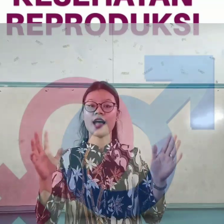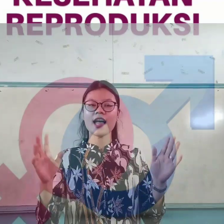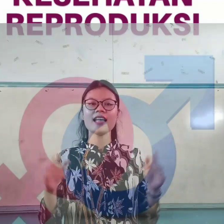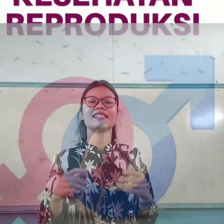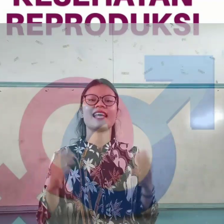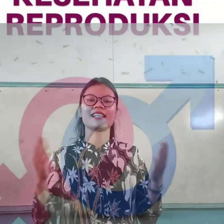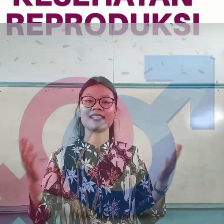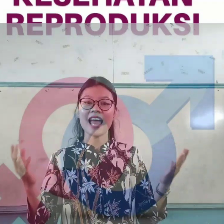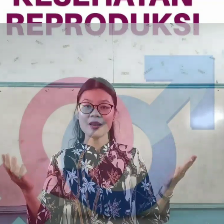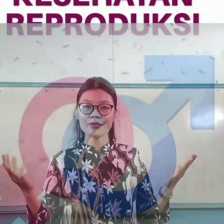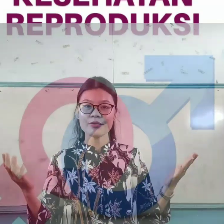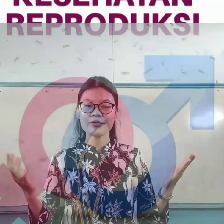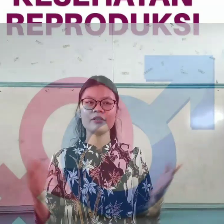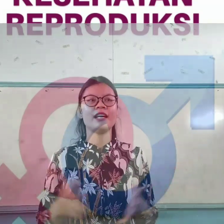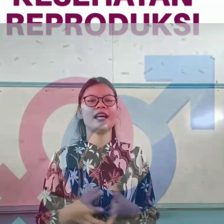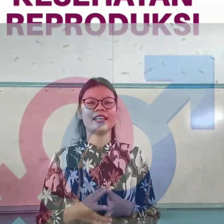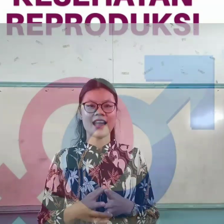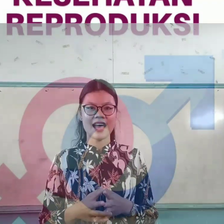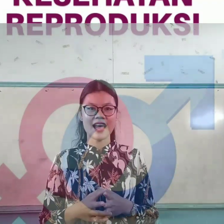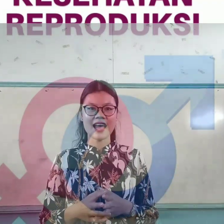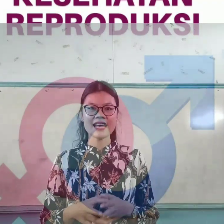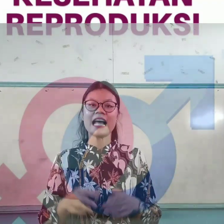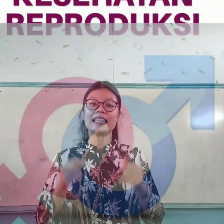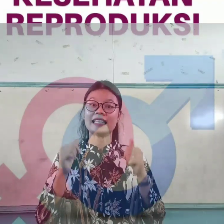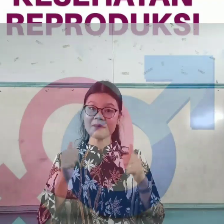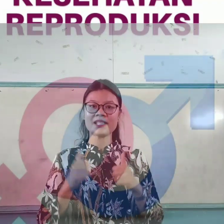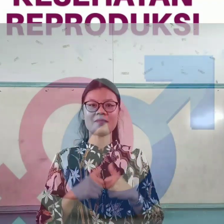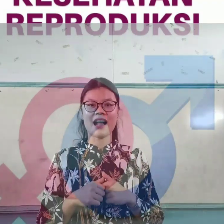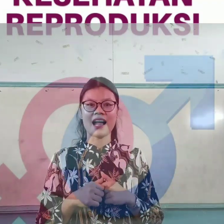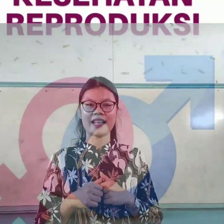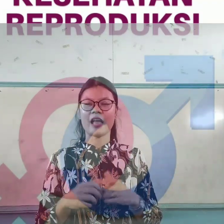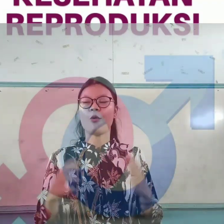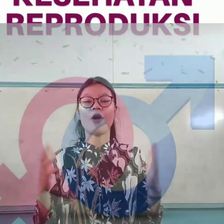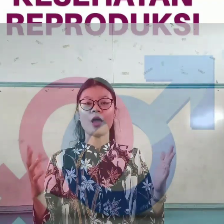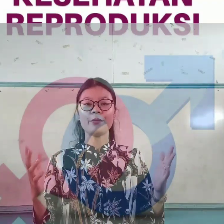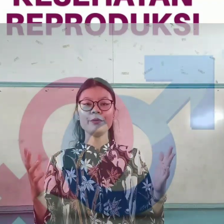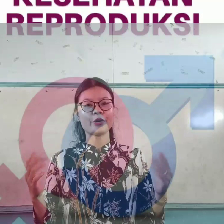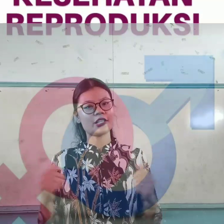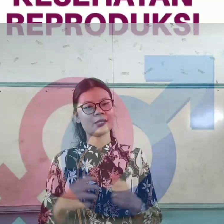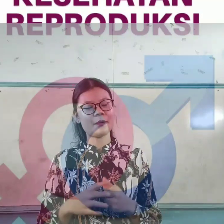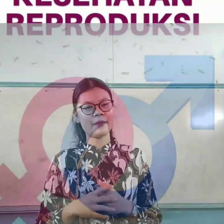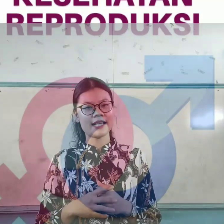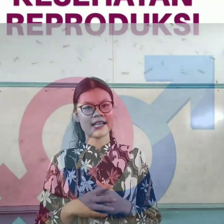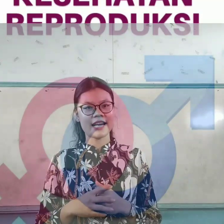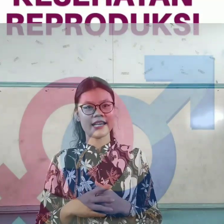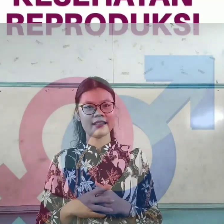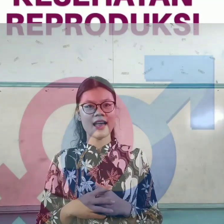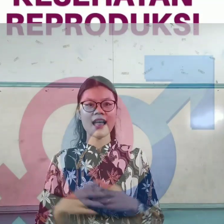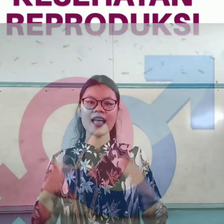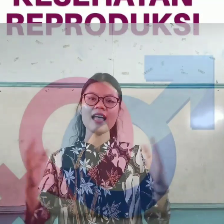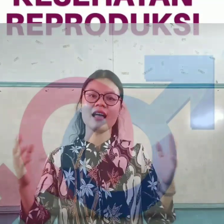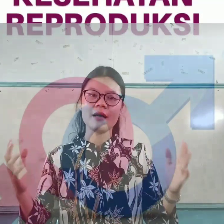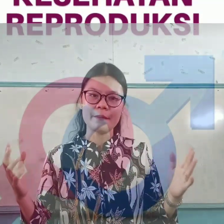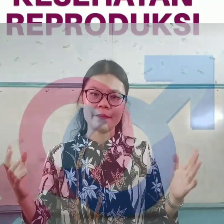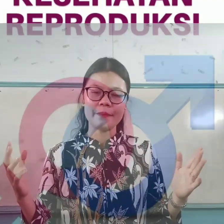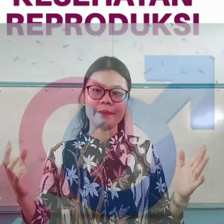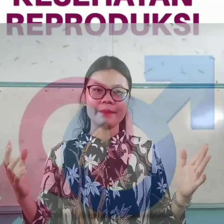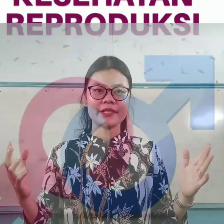Semoga sehat selalu dan tetap semangat walaupun proses pembelajaran kita